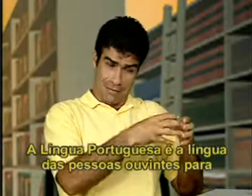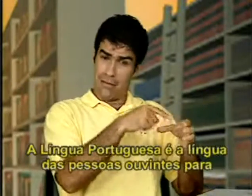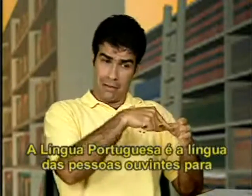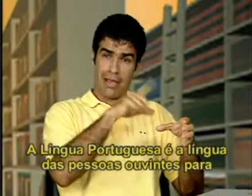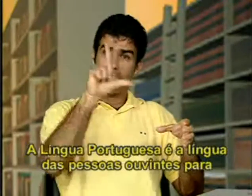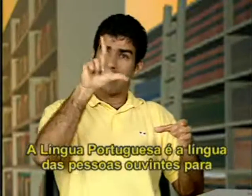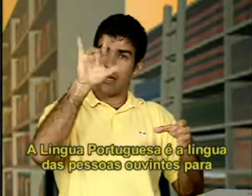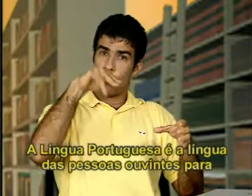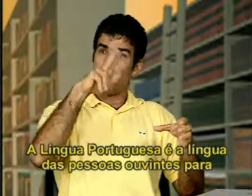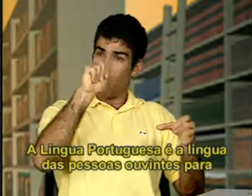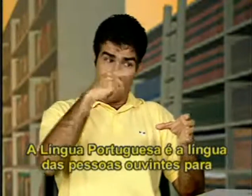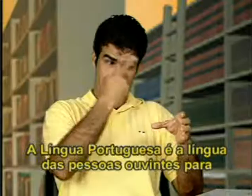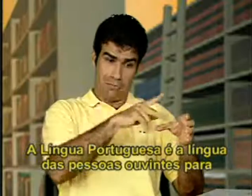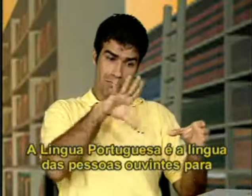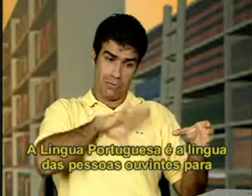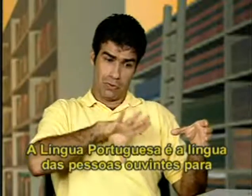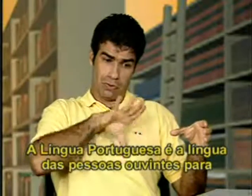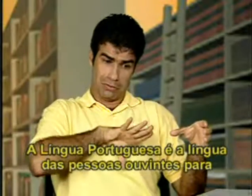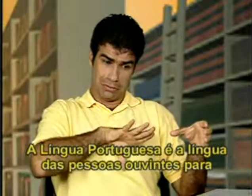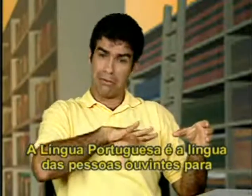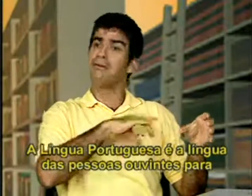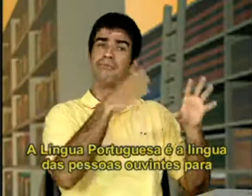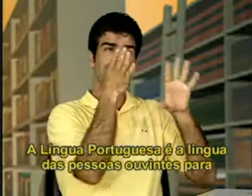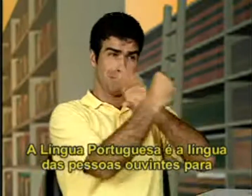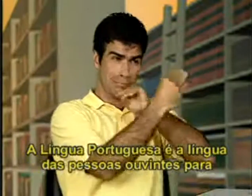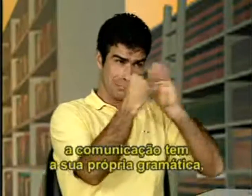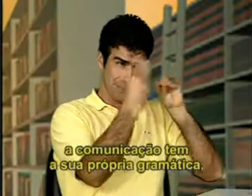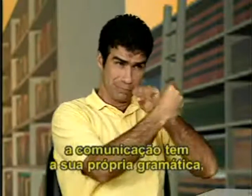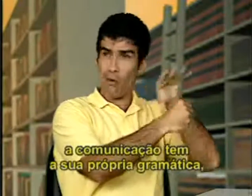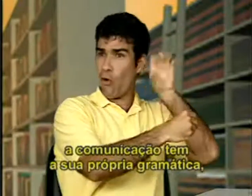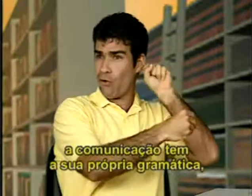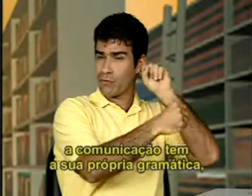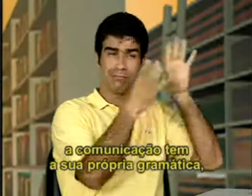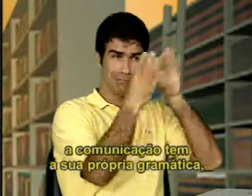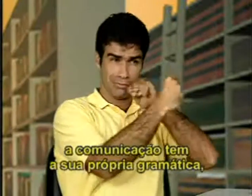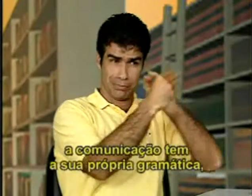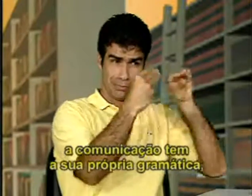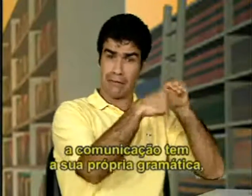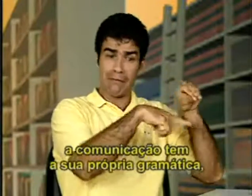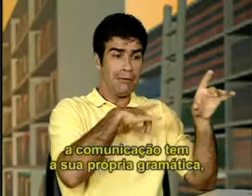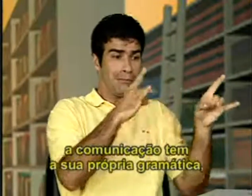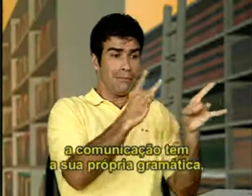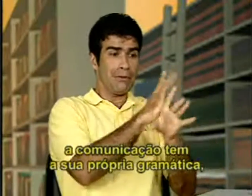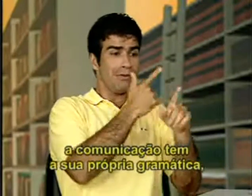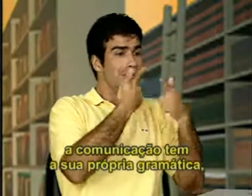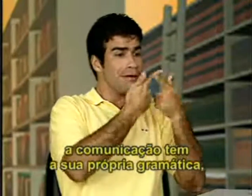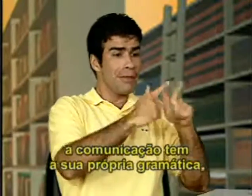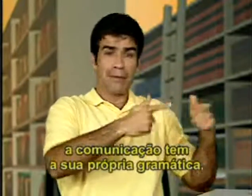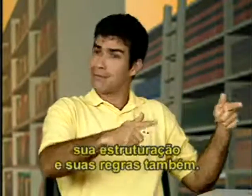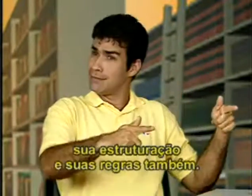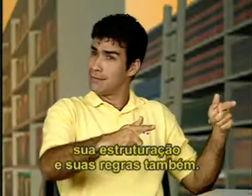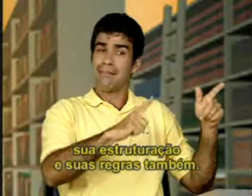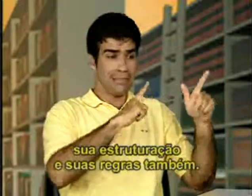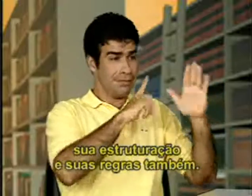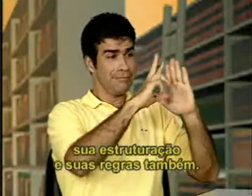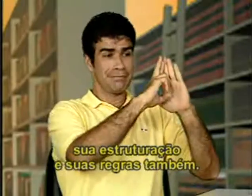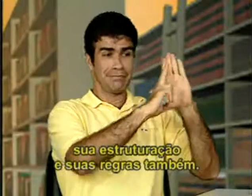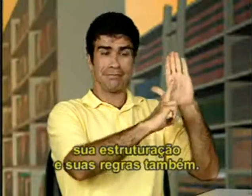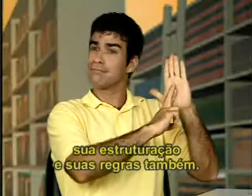A língua portuguesa é a língua das pessoas ouvintes. Para a comunicação, tem a sua própria gramática, sua estruturação e suas regras